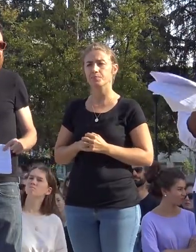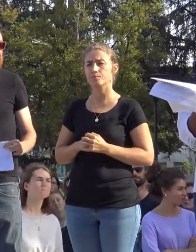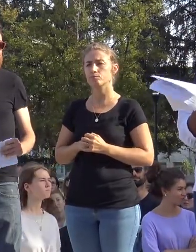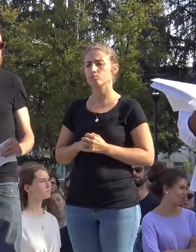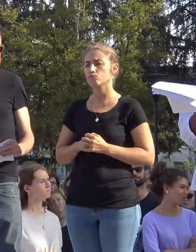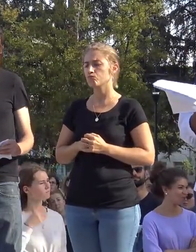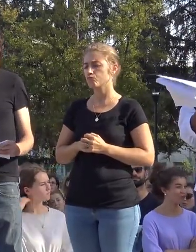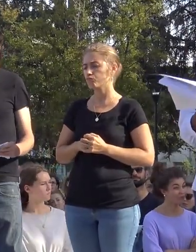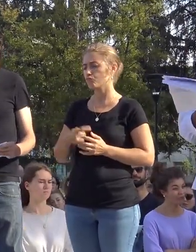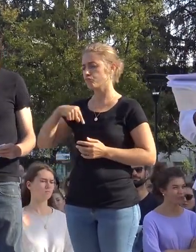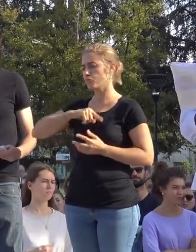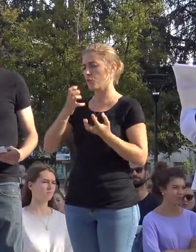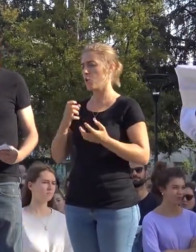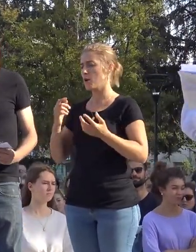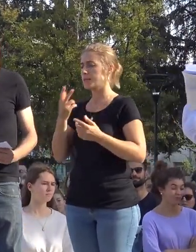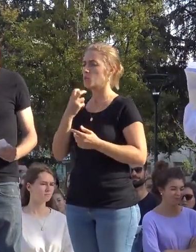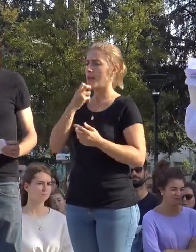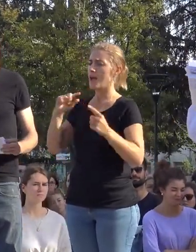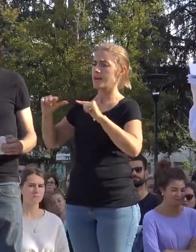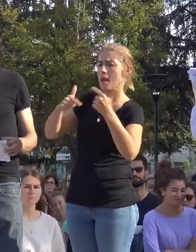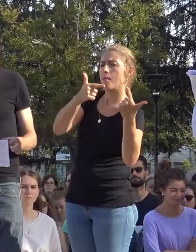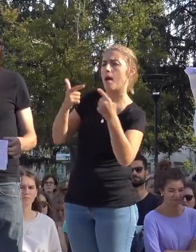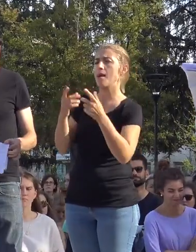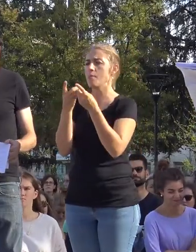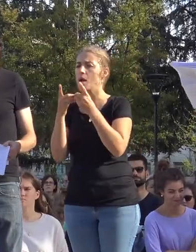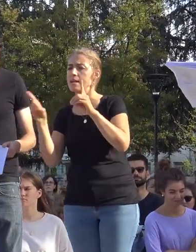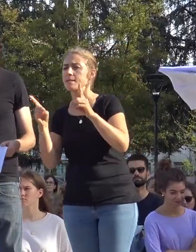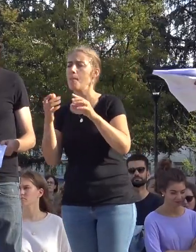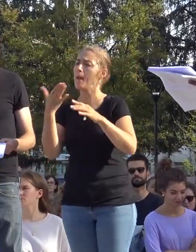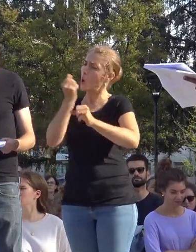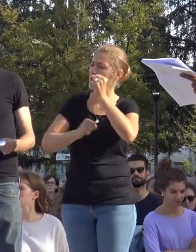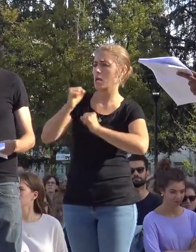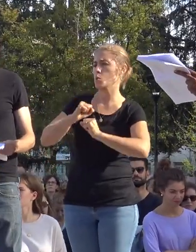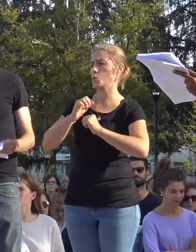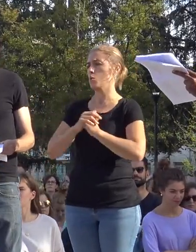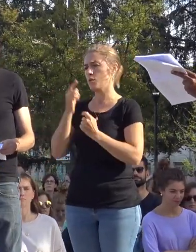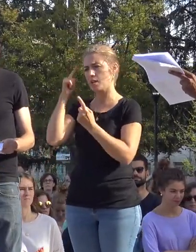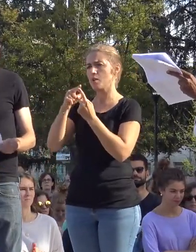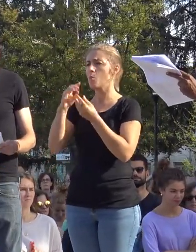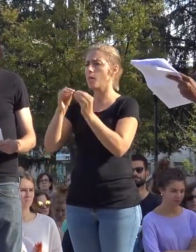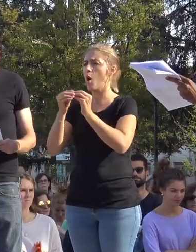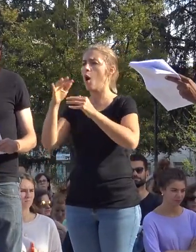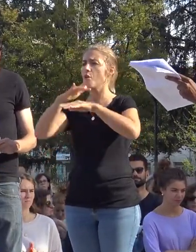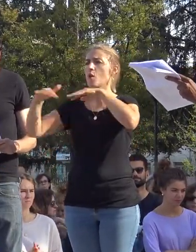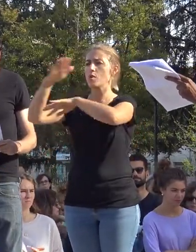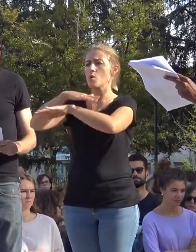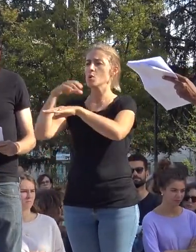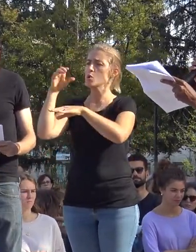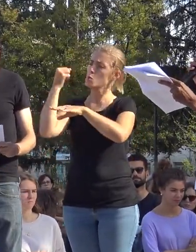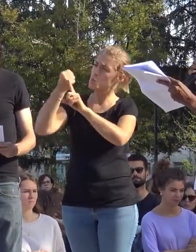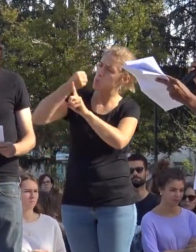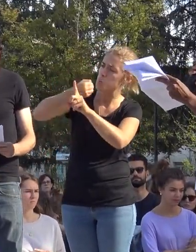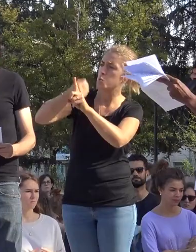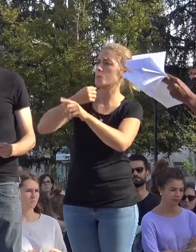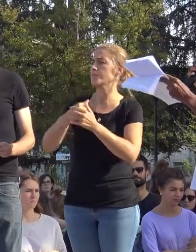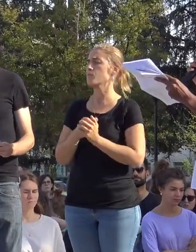Nous appelons à un débat citoyen démocratique généralisé pour répondre maintenant aux enjeux environnementaux qui sont face à nous. Nous